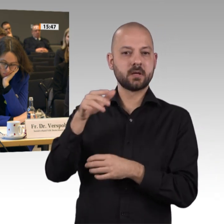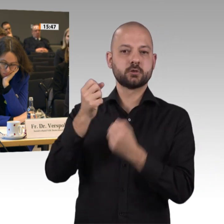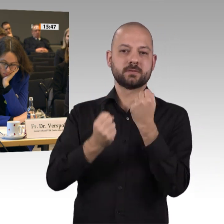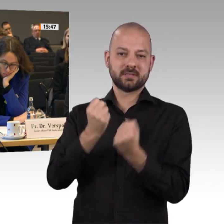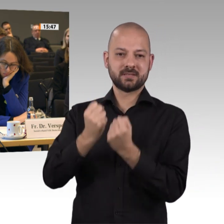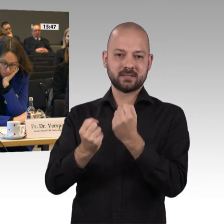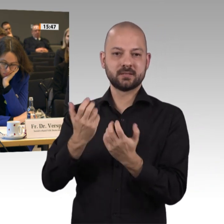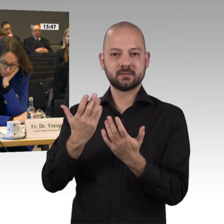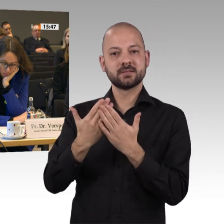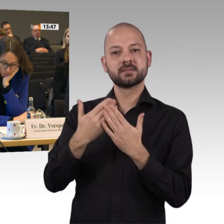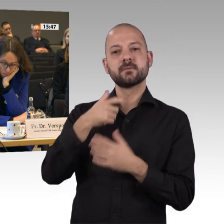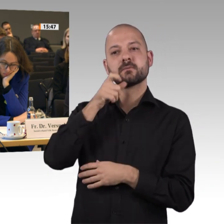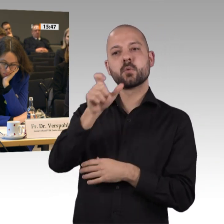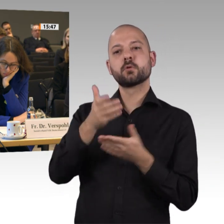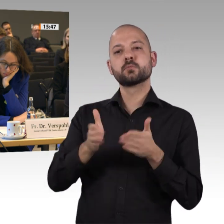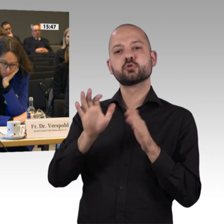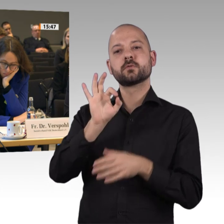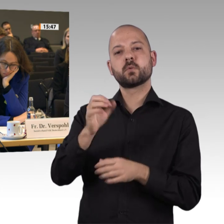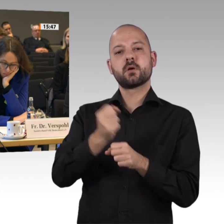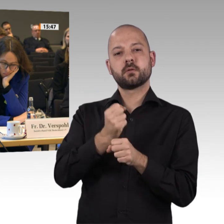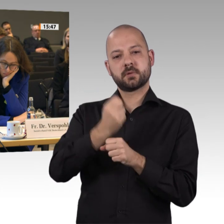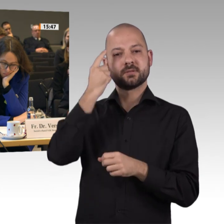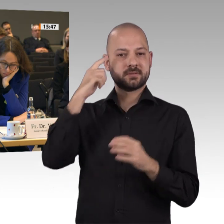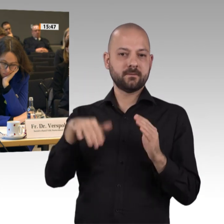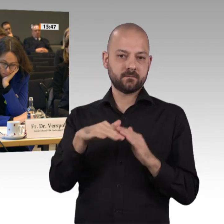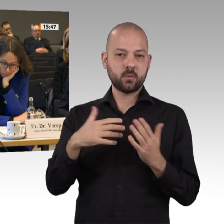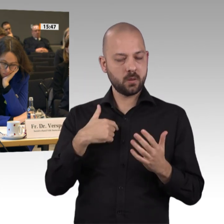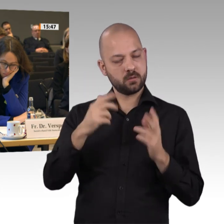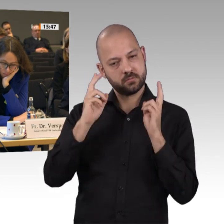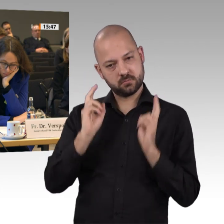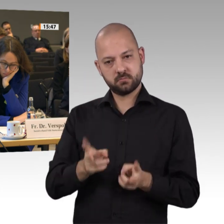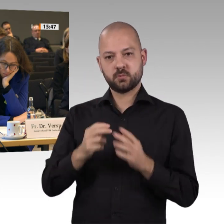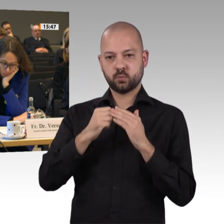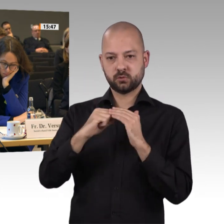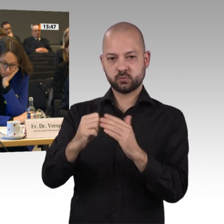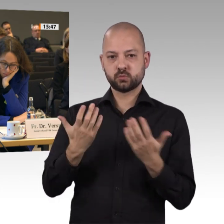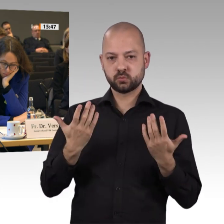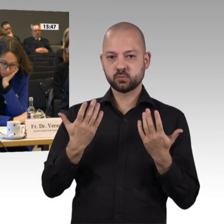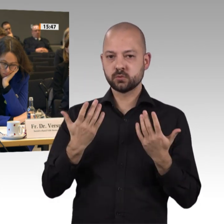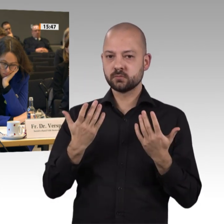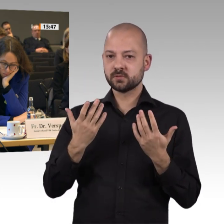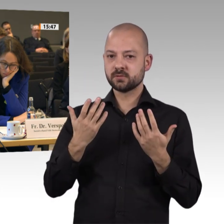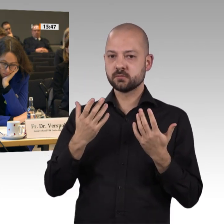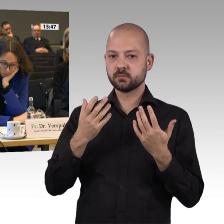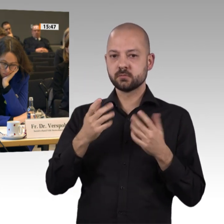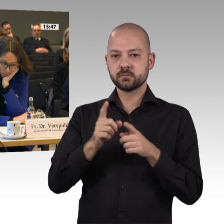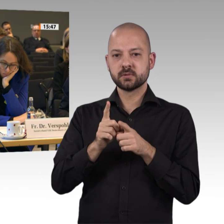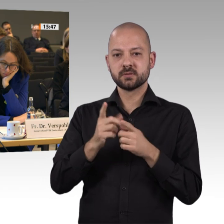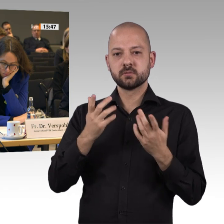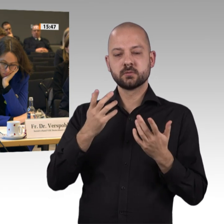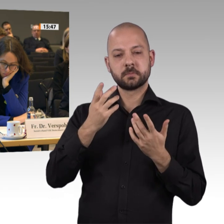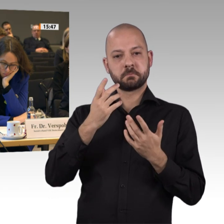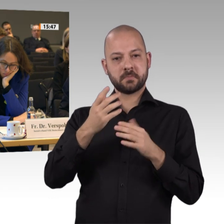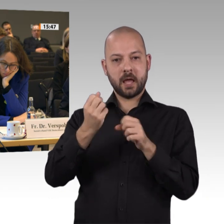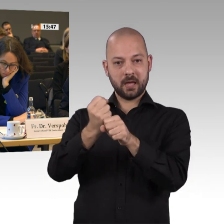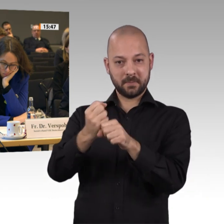Ausbildung direkt am ersten Arbeitsmarkt bei einem Arbeitgeber auch Vertrauen aufbaut und hier natürlich die Grundlage auch für eine langjährige Beschäftigung bei demselben